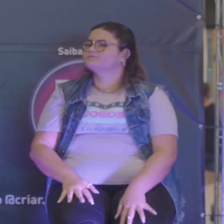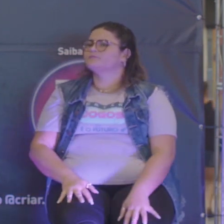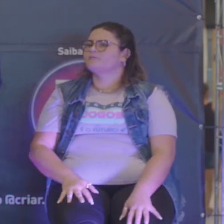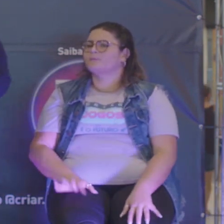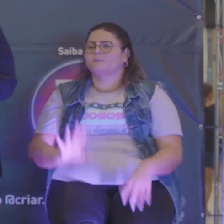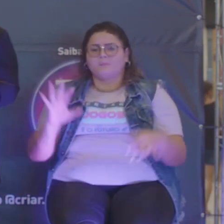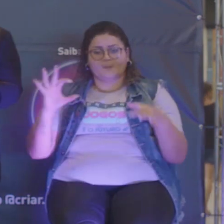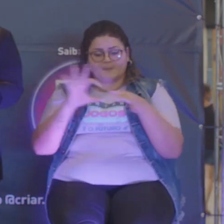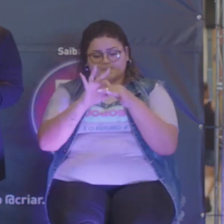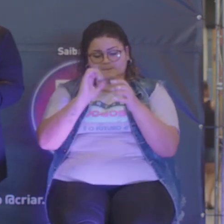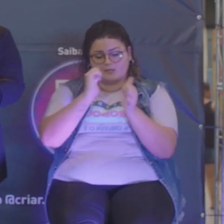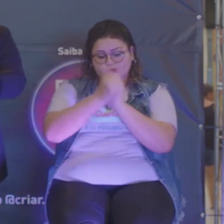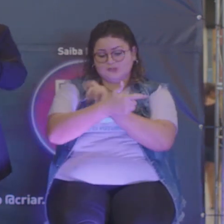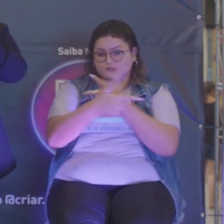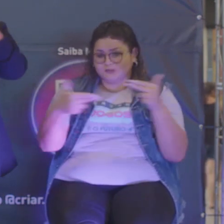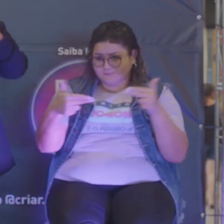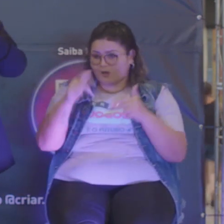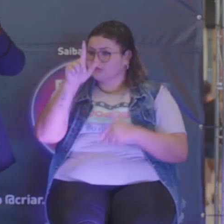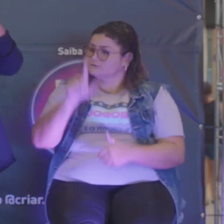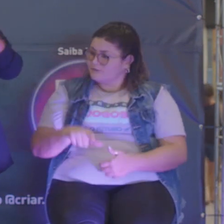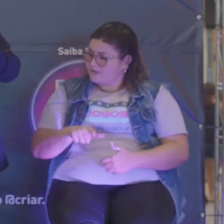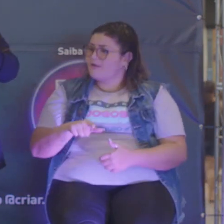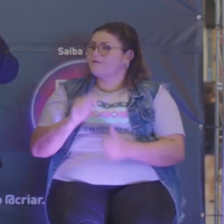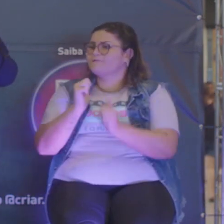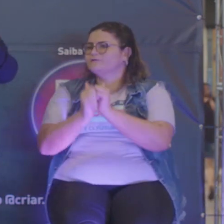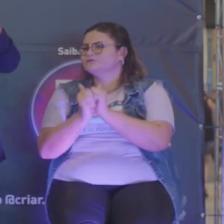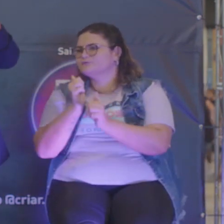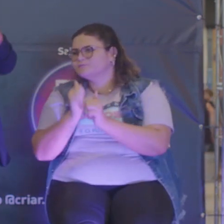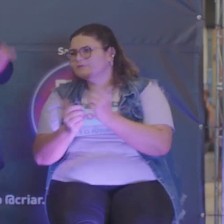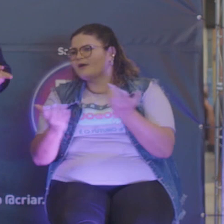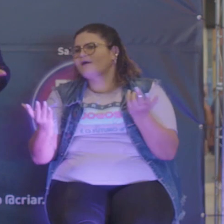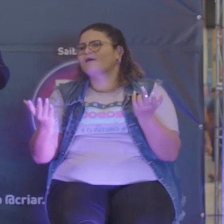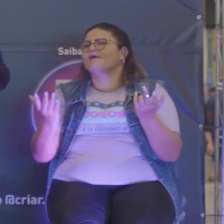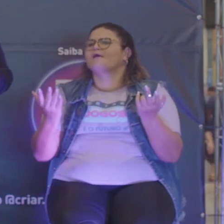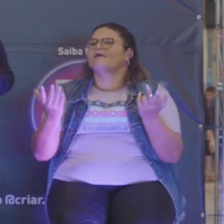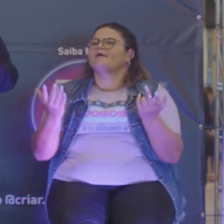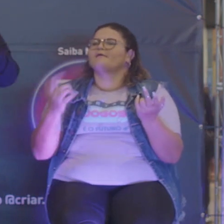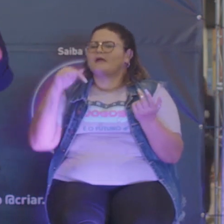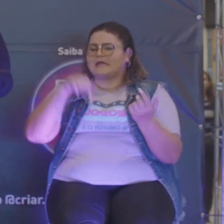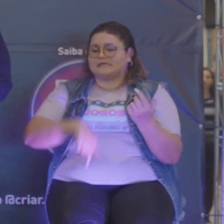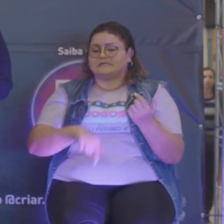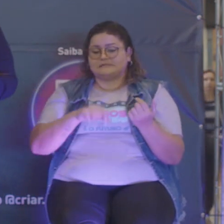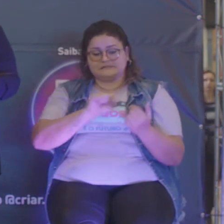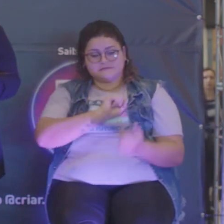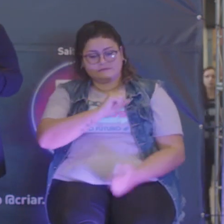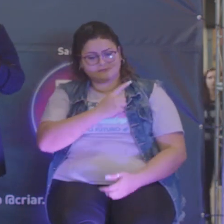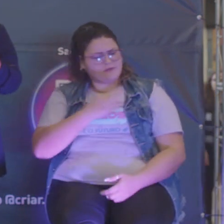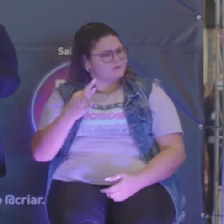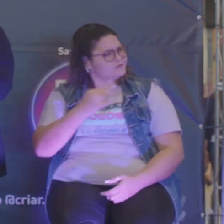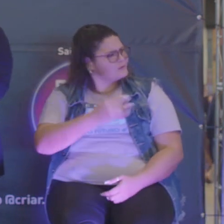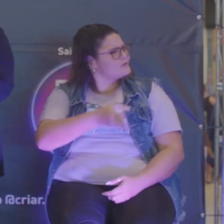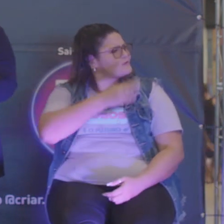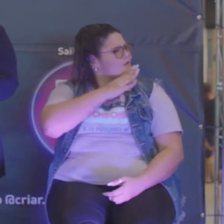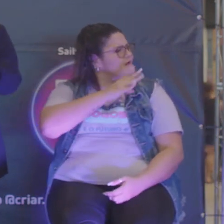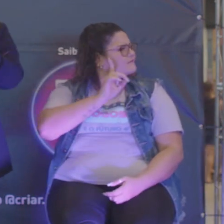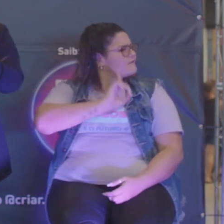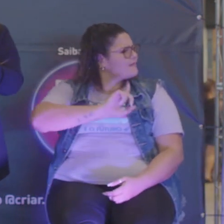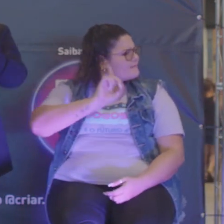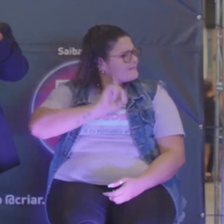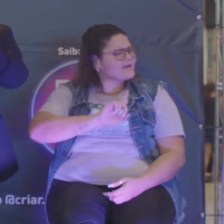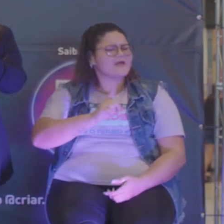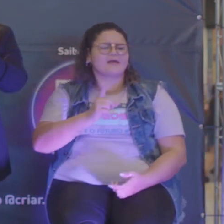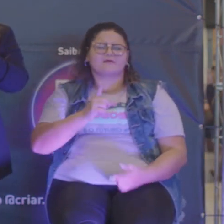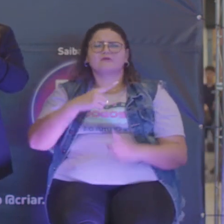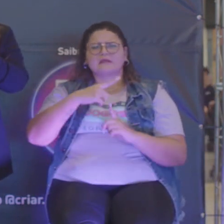assimila a esportes, né? Exemplo, futebol, aí tem o Vinícius Júnior daqui de São Gonçalo, que todo mundo conhece, tem o Flamengo. Eu acho que